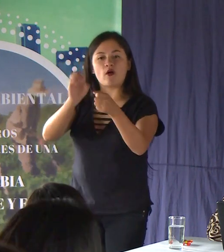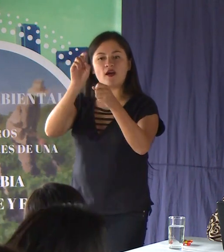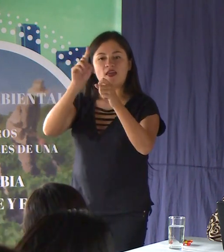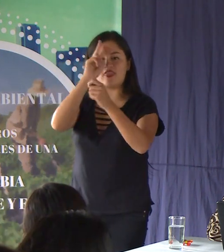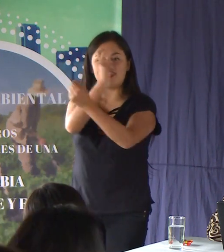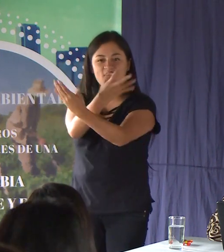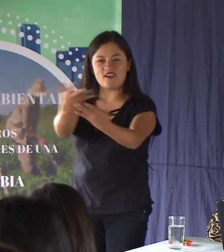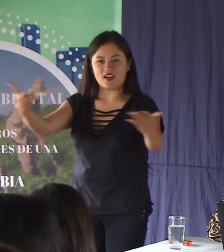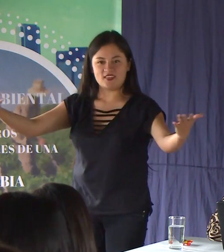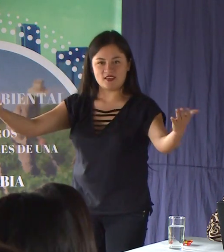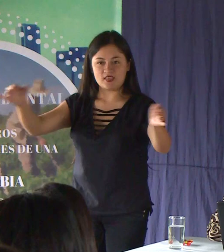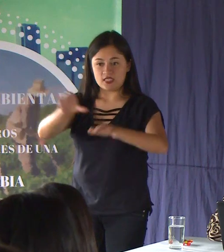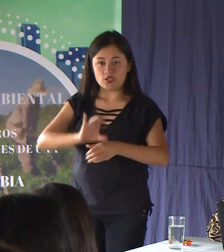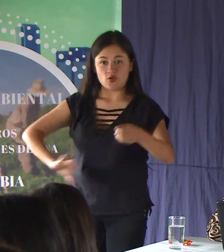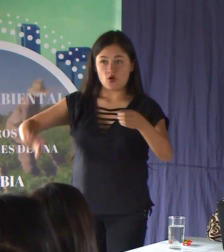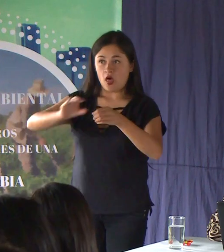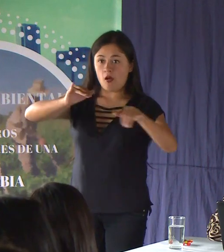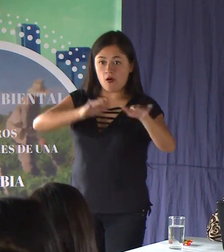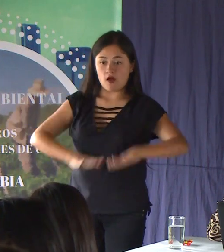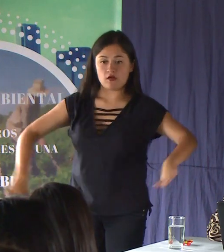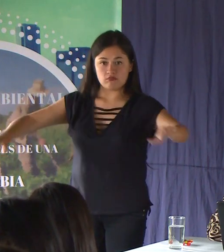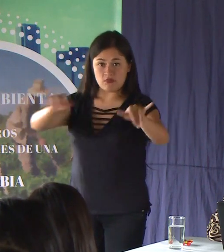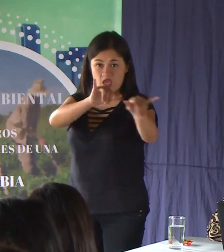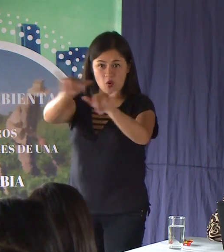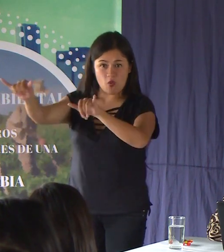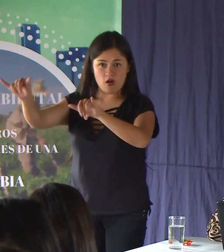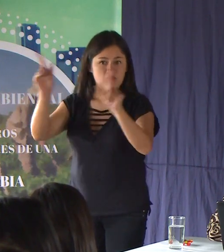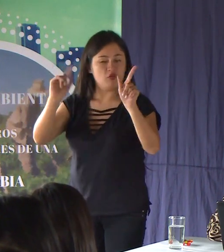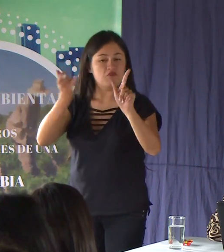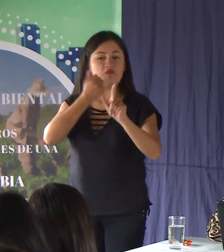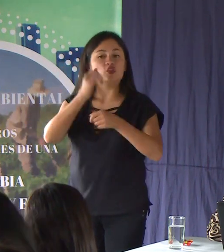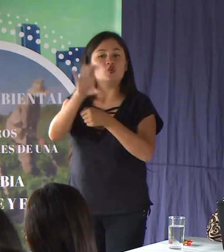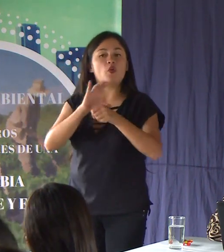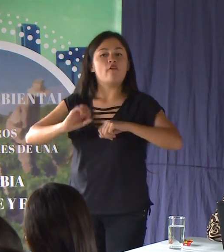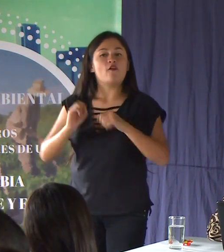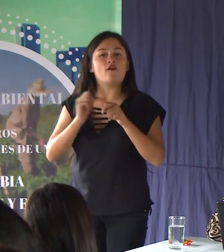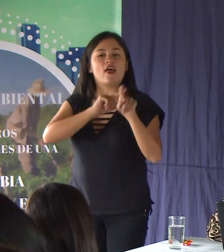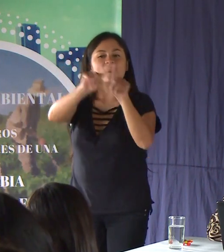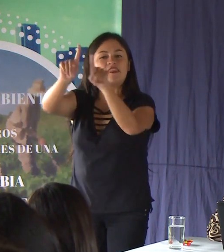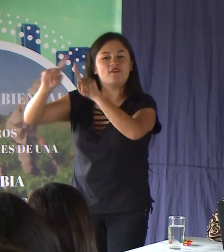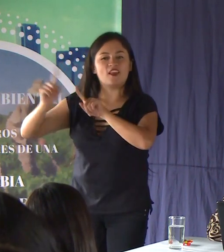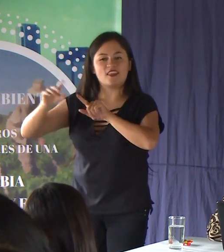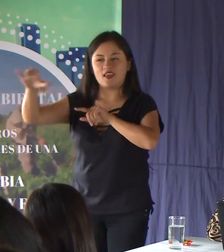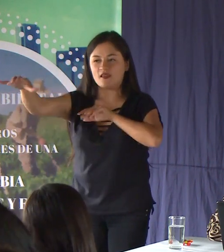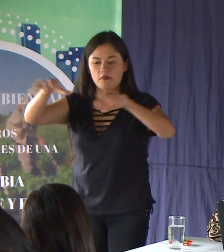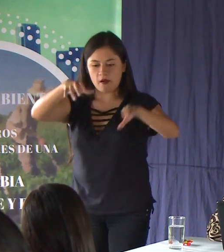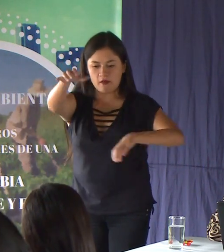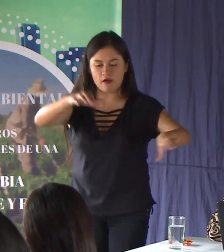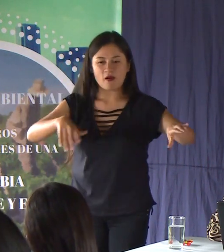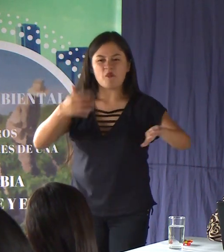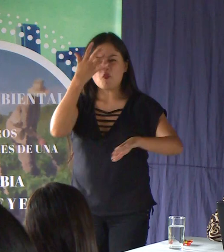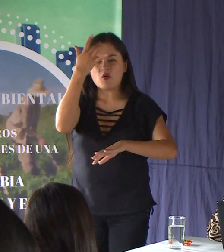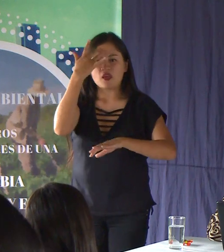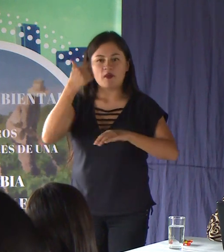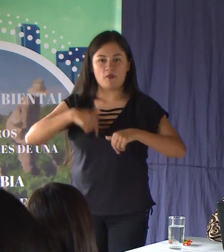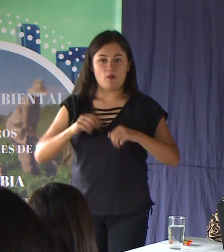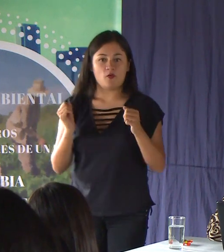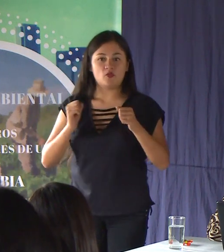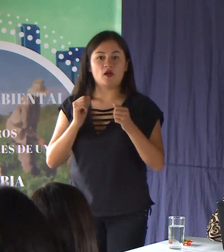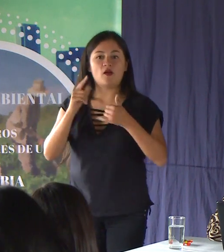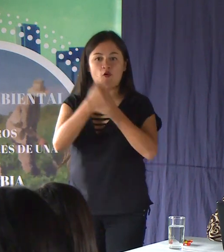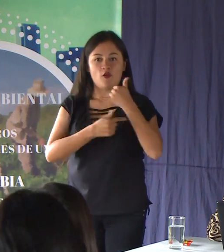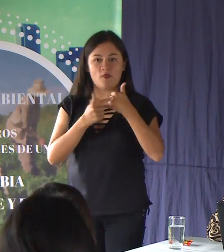somos centro de nuestro país y recibimos muchas personas de diferentes partes del